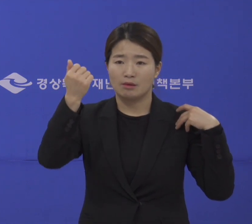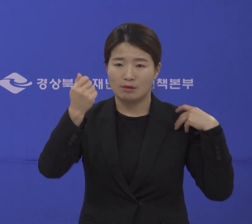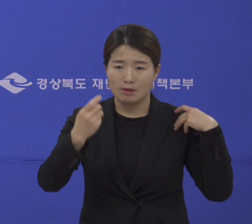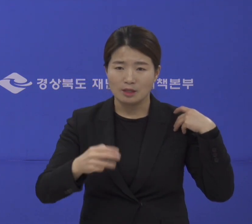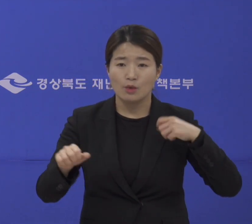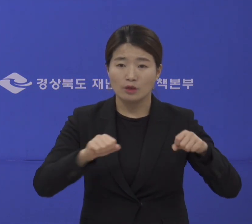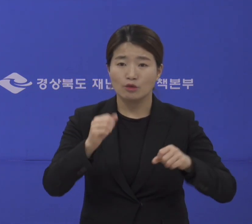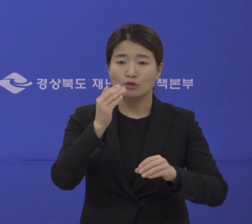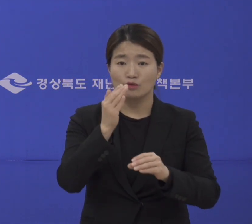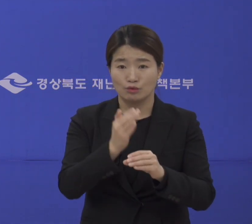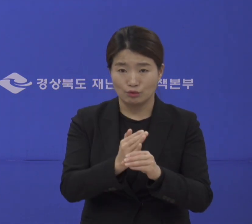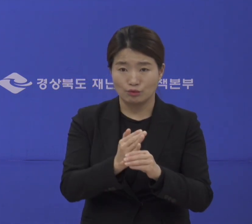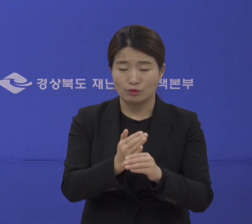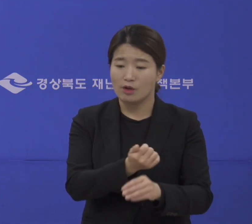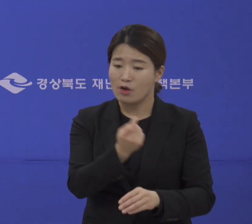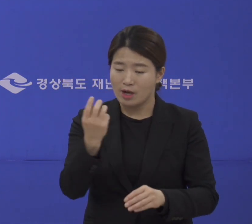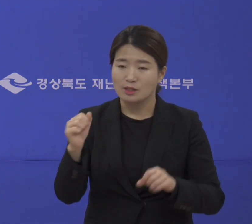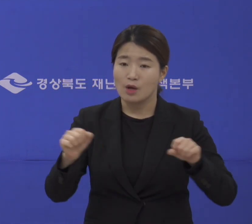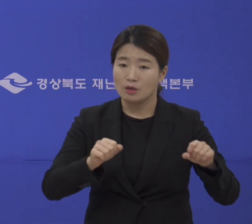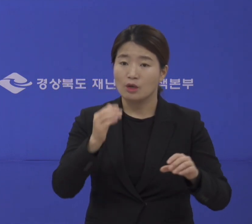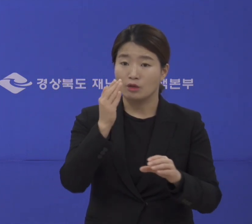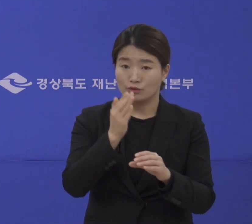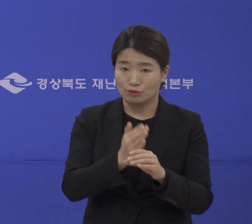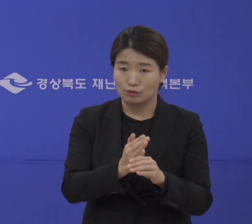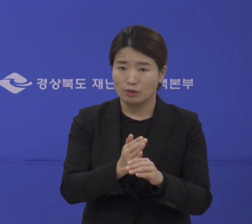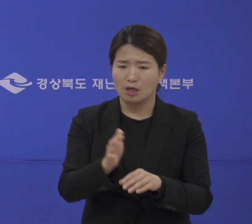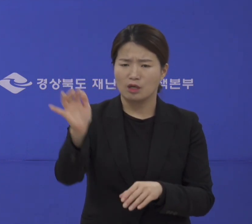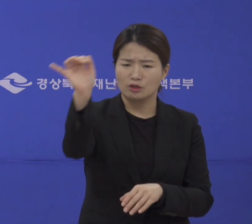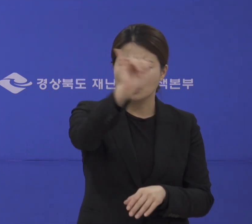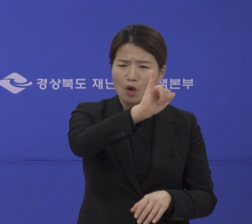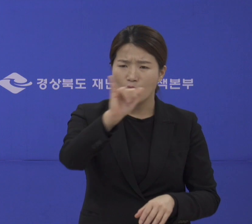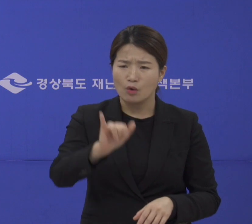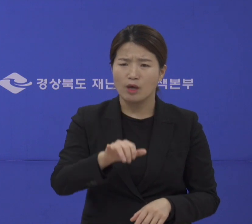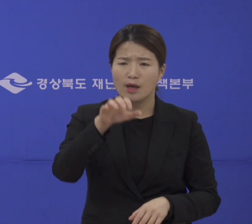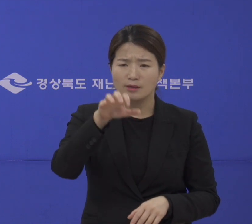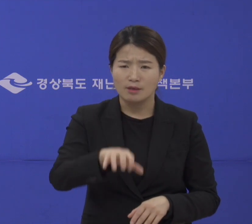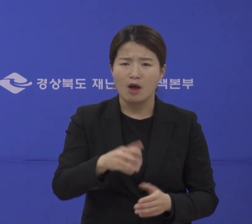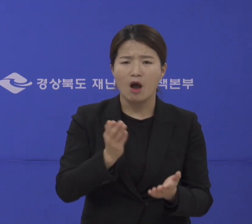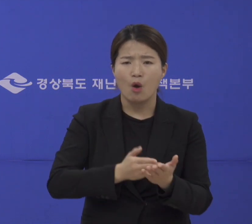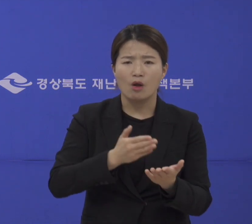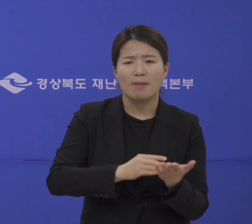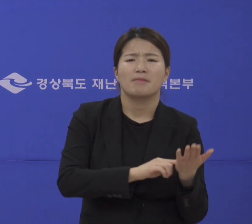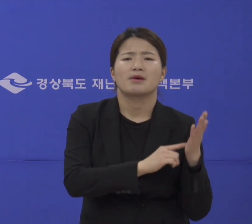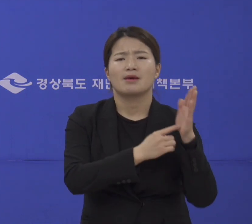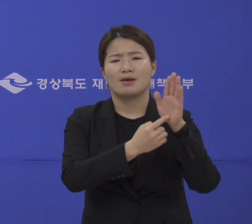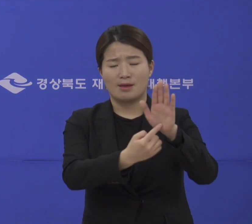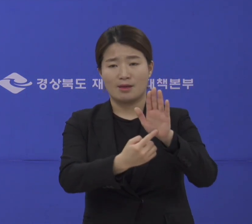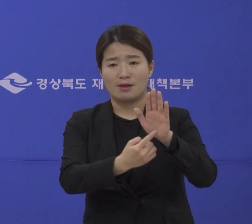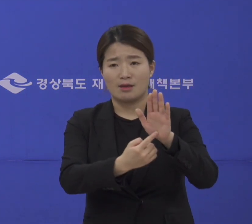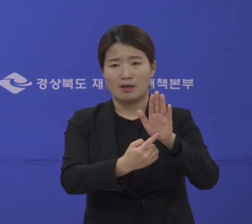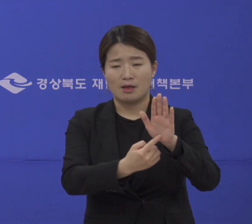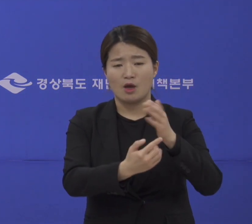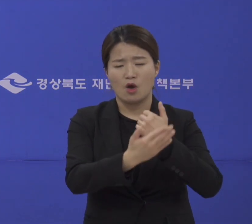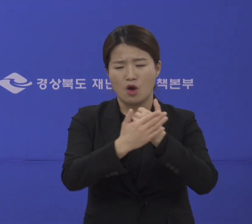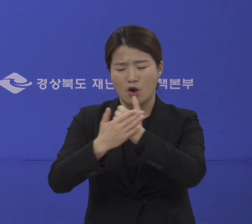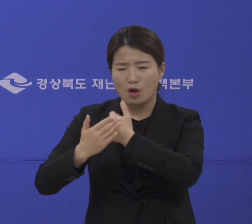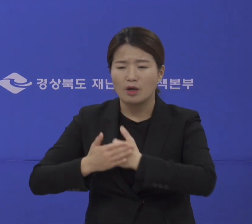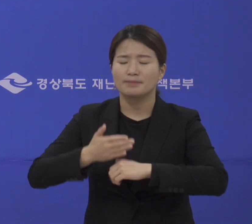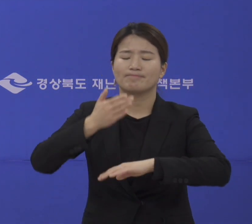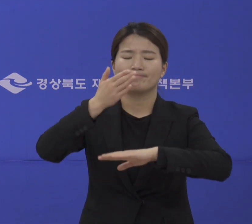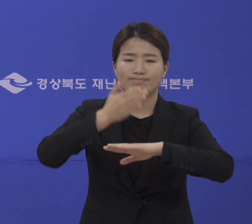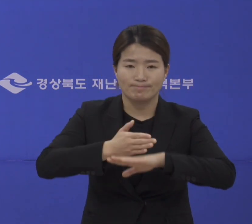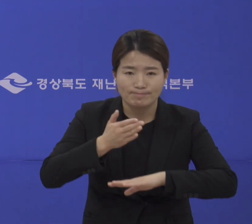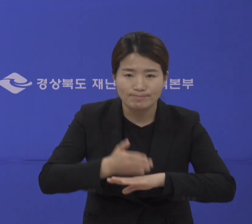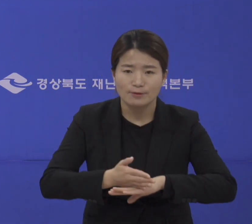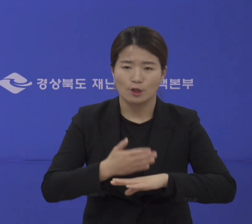오늘 언론 광고를 뭐 전국지부터 다 냈습니다. 우리한테 도와주신 분들을 감사를 드리고,